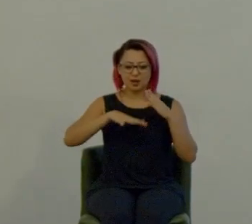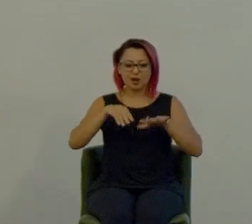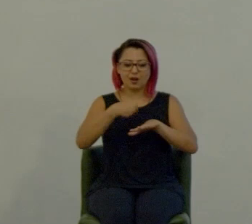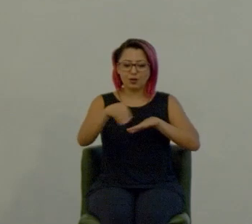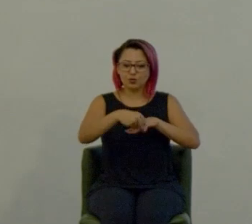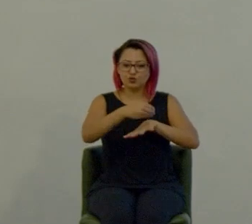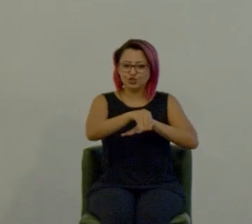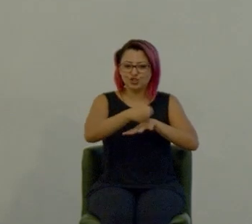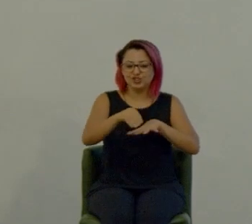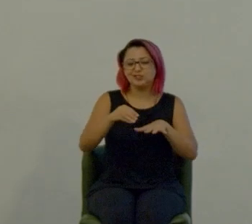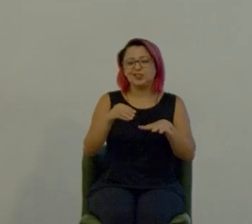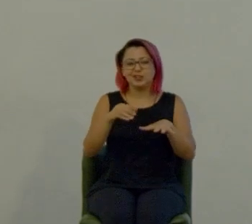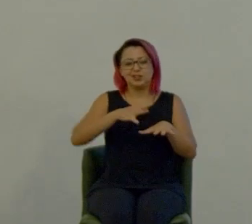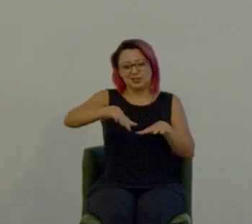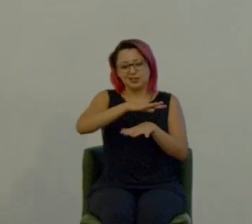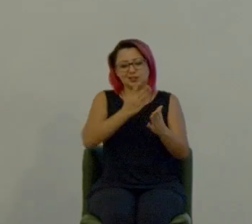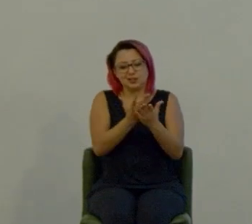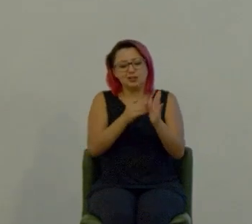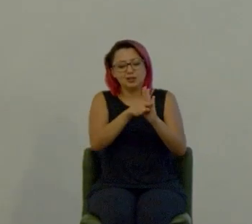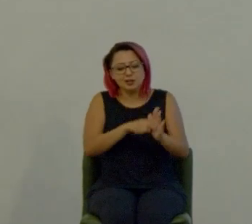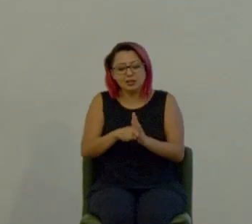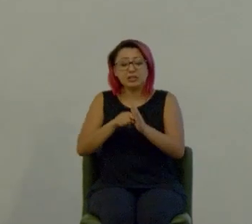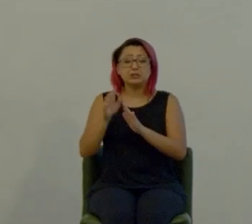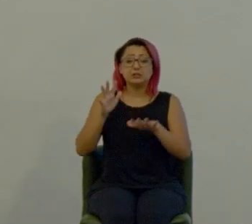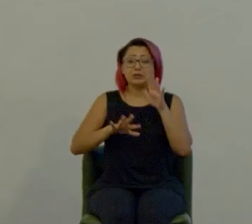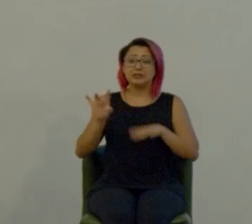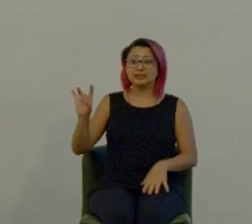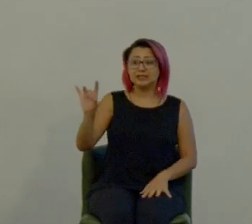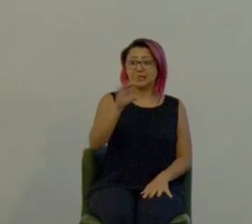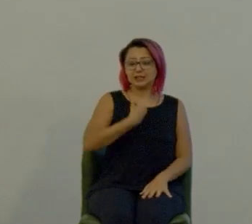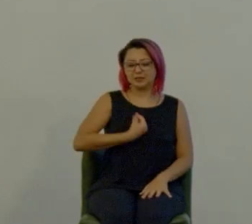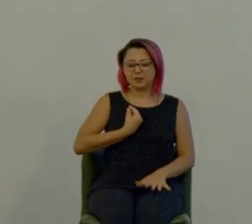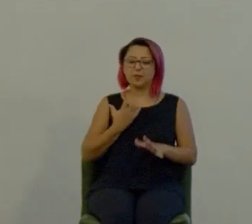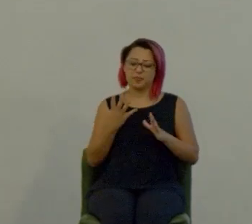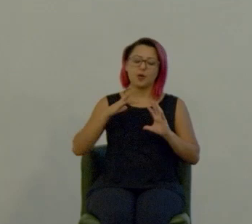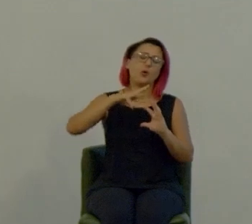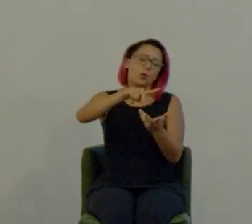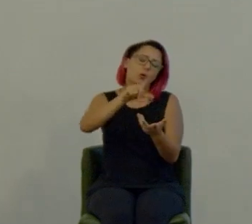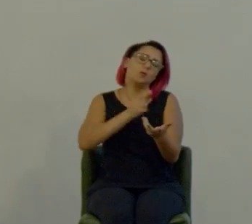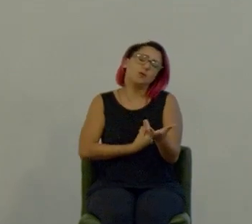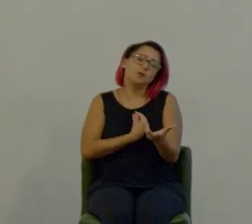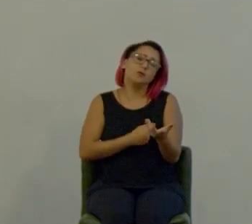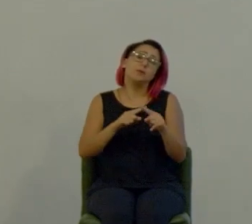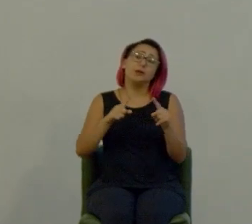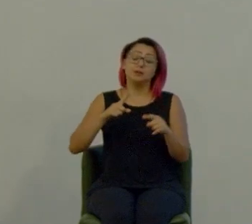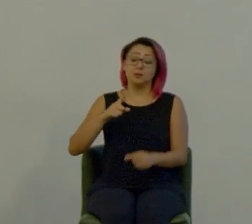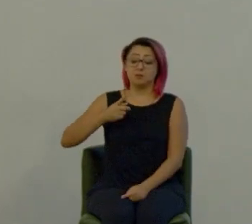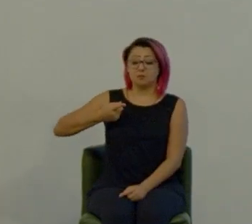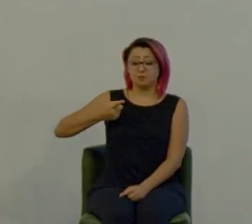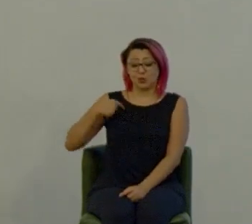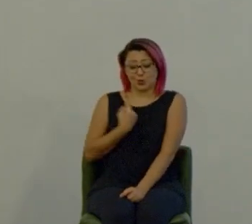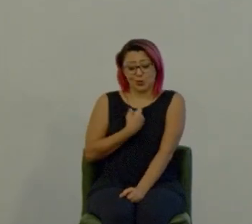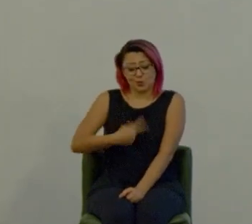tenha tido antes, né? E acho que cada um está vivendo o seu próprio antropoceno, apesar de ser um fenômeno global também. No nosso caso aqui,